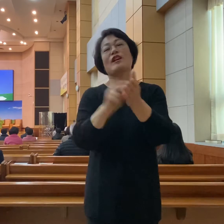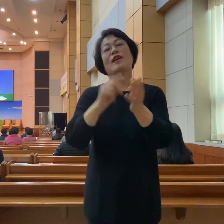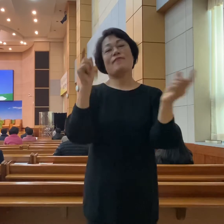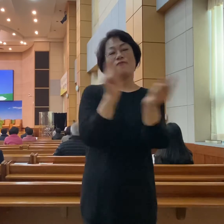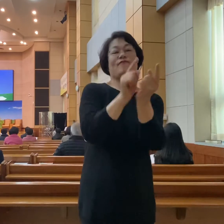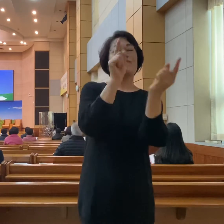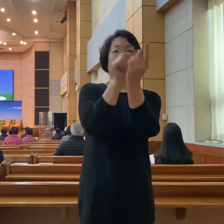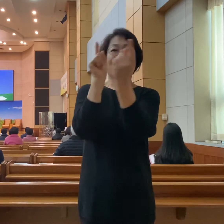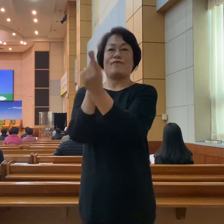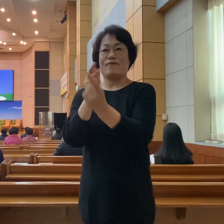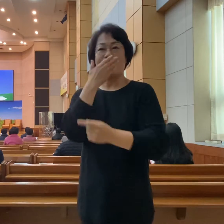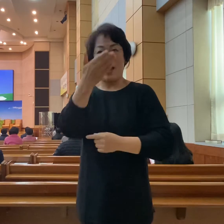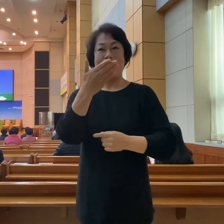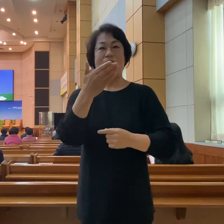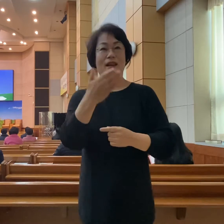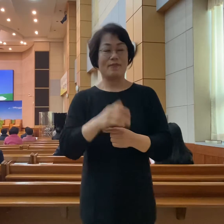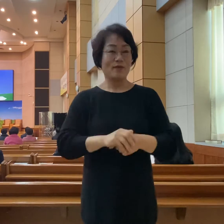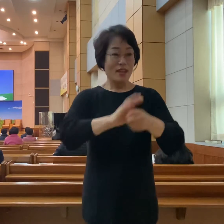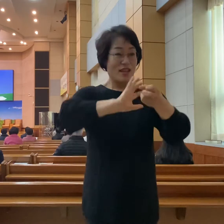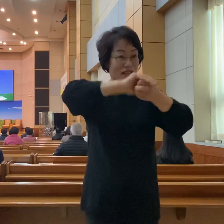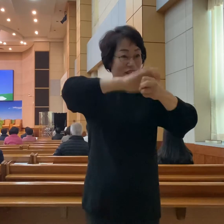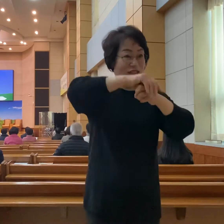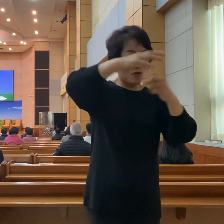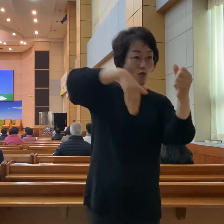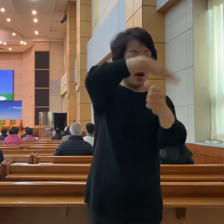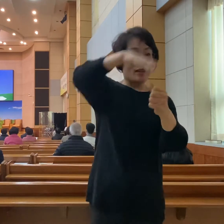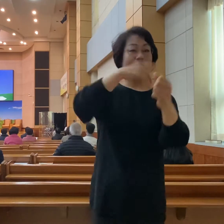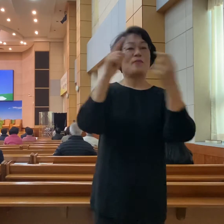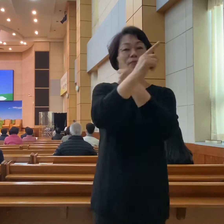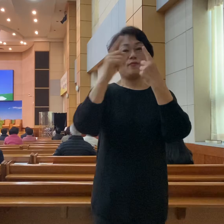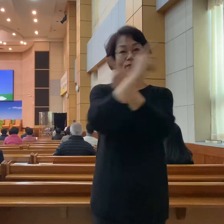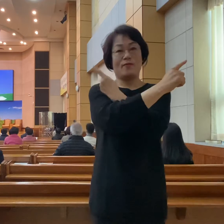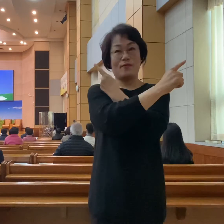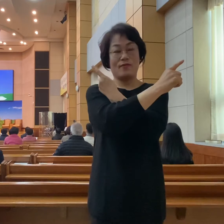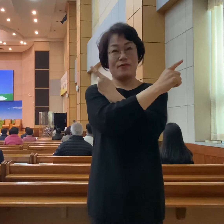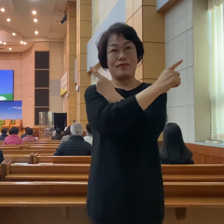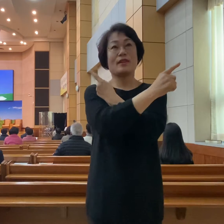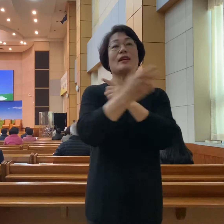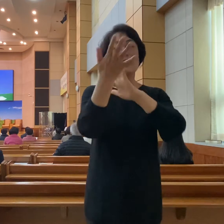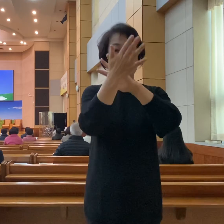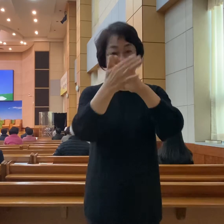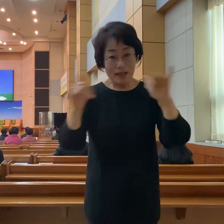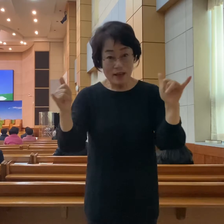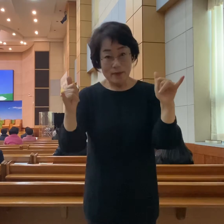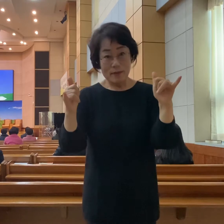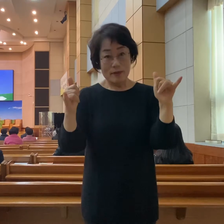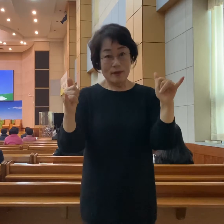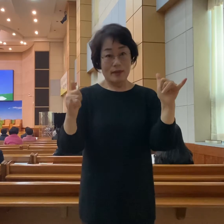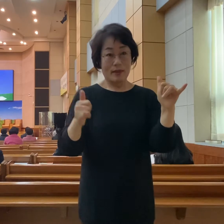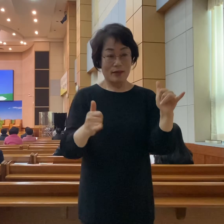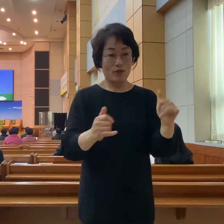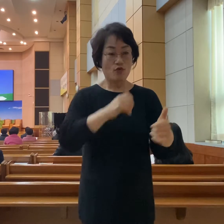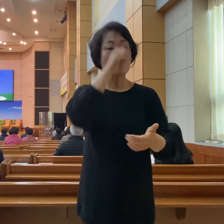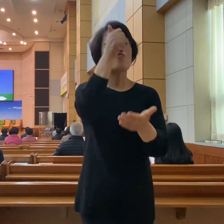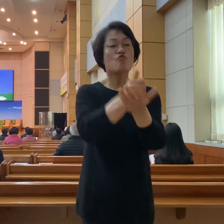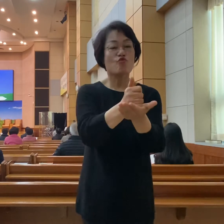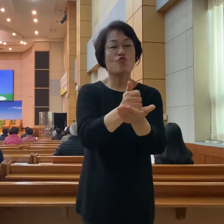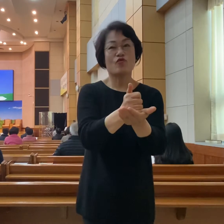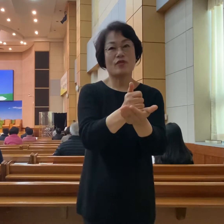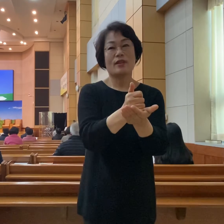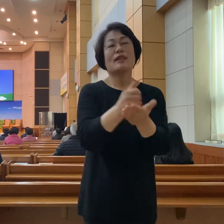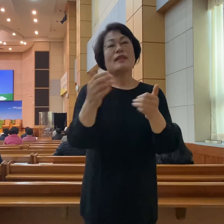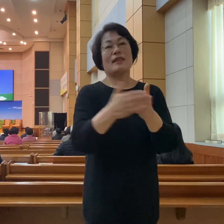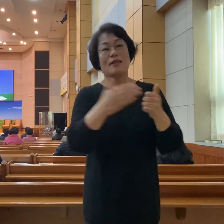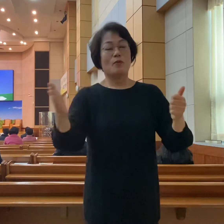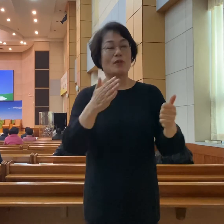다가오는 것이죠. 지구 환경이 바뀌었습니다. 이 사람이 이 죄된 본성을 따라서